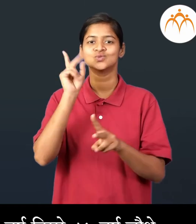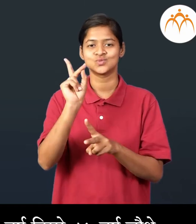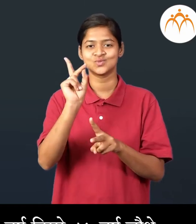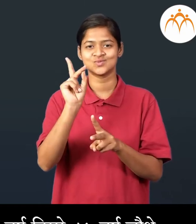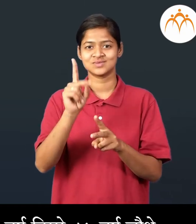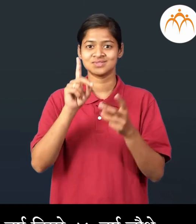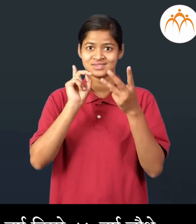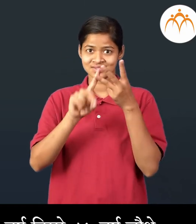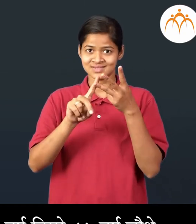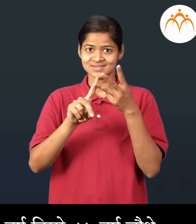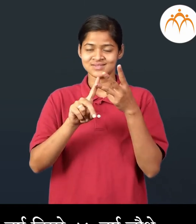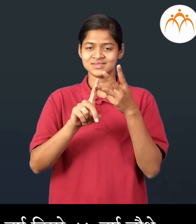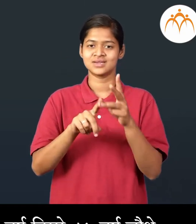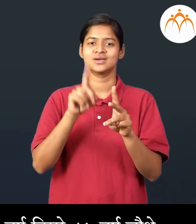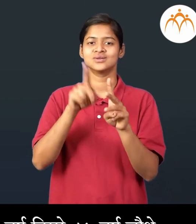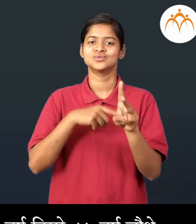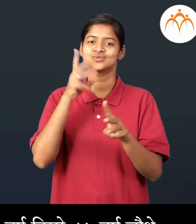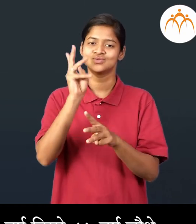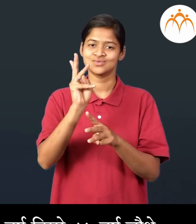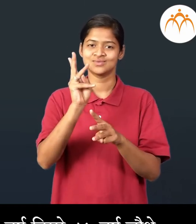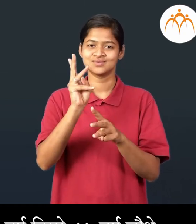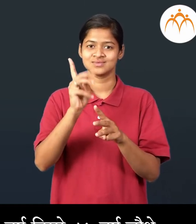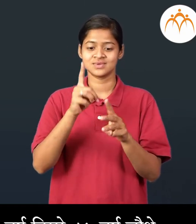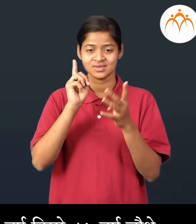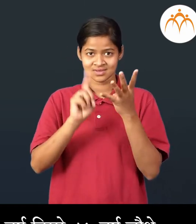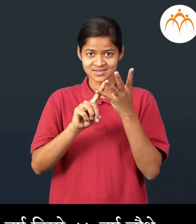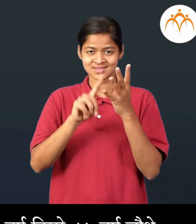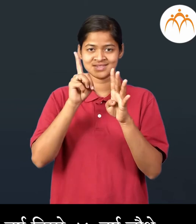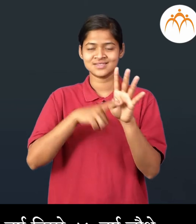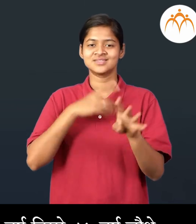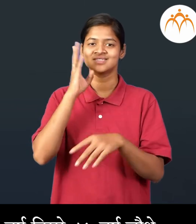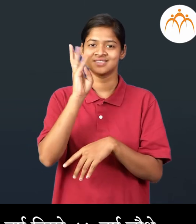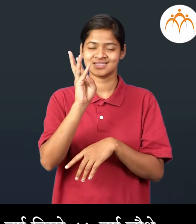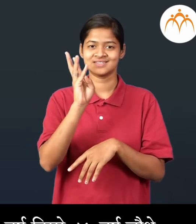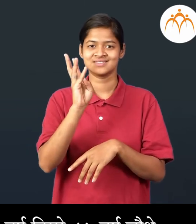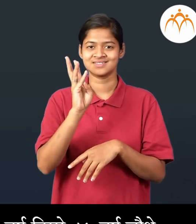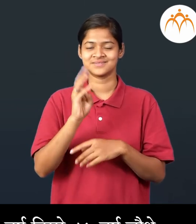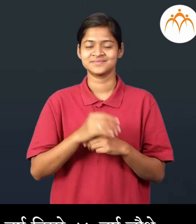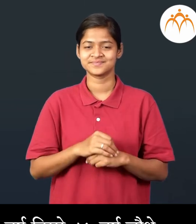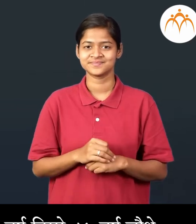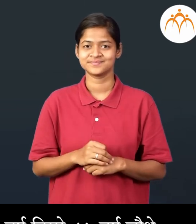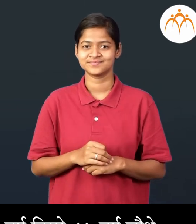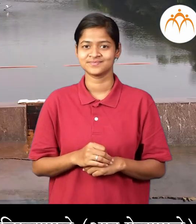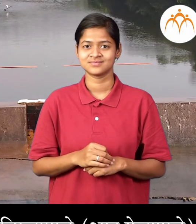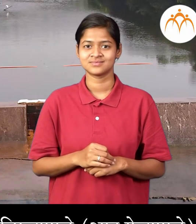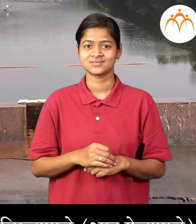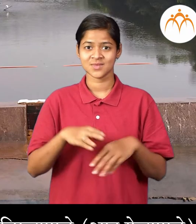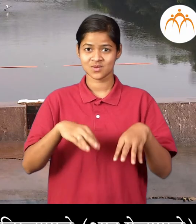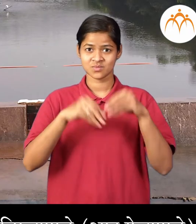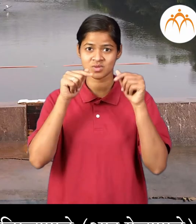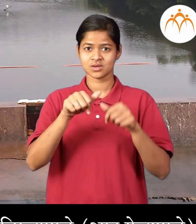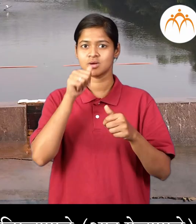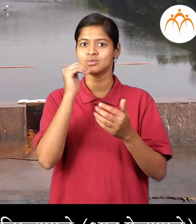वर्ष दुसरे तीन, वर्ष तिसरे चार, वर्ष चवते मुरूदे मूढे,